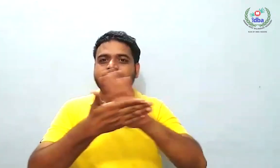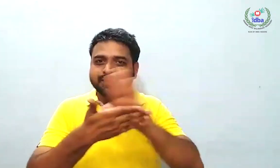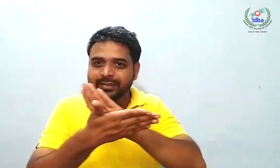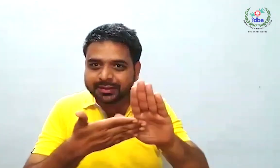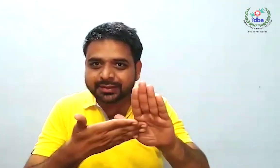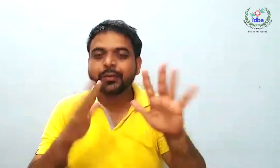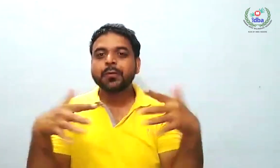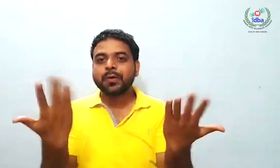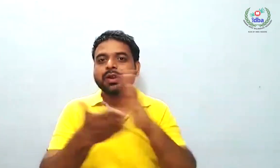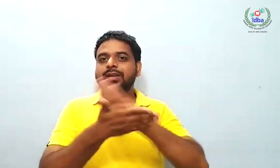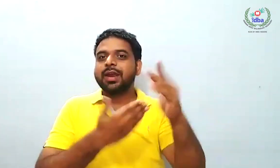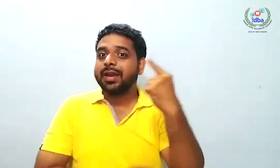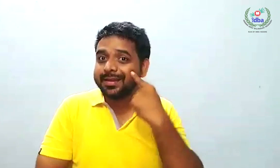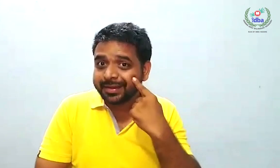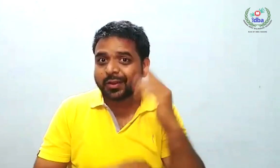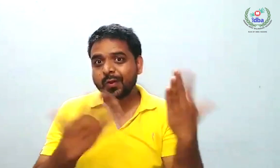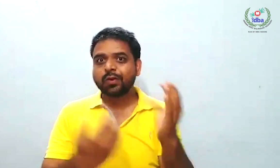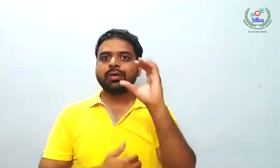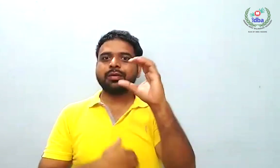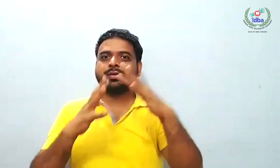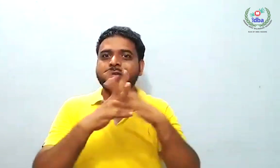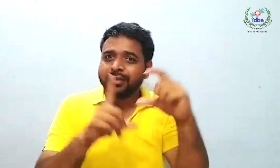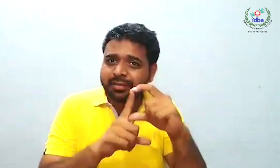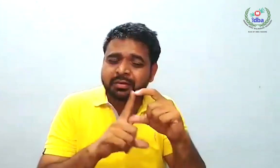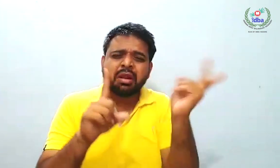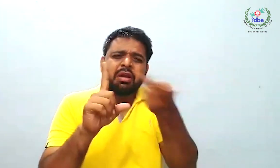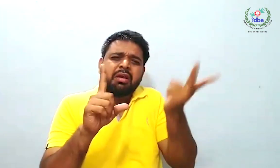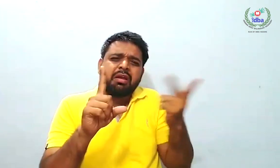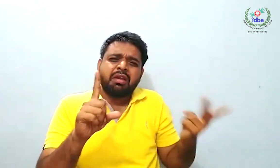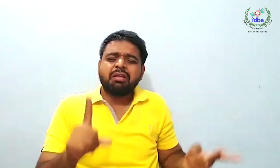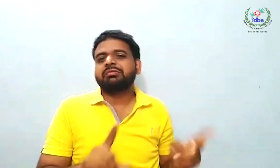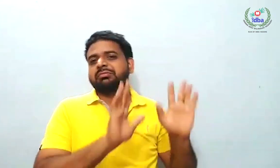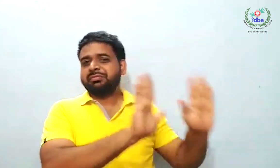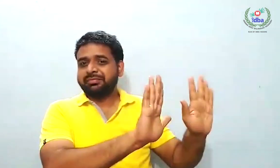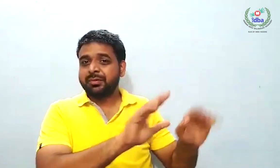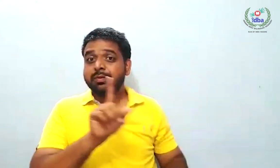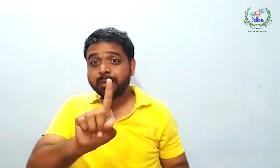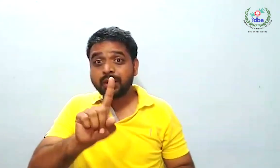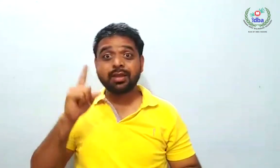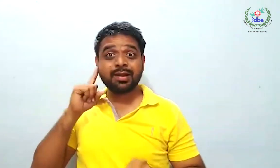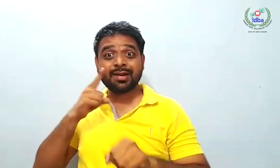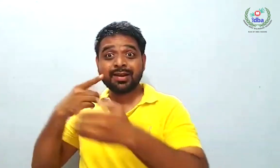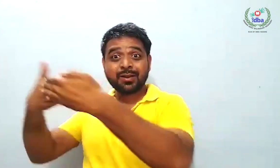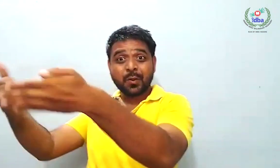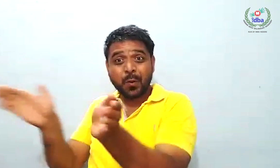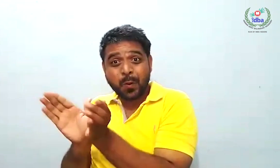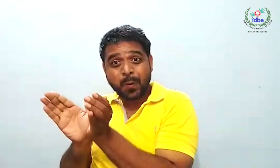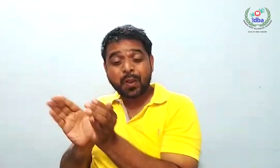और नए शब्दों से आगे आते हैं, जैसे हियरिंग हैंडीकैप या हियरिंग इम्पेयरमेंट या CWD, चाइल्ड विद डेफनेस आदि। पर बधिर समुदाय का